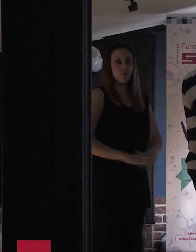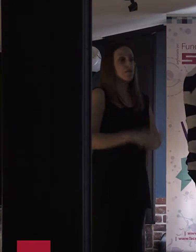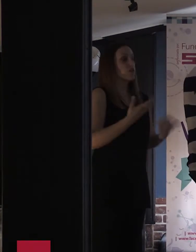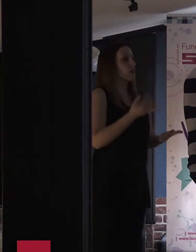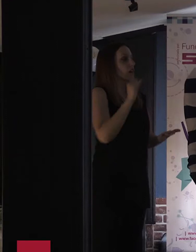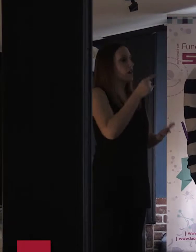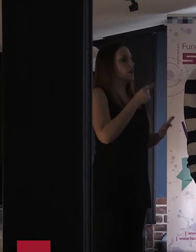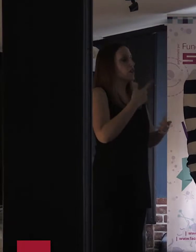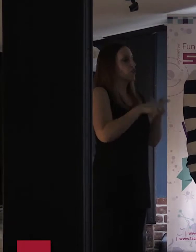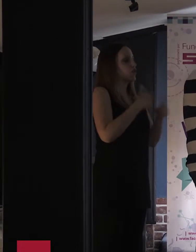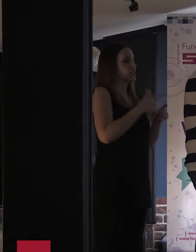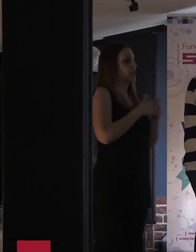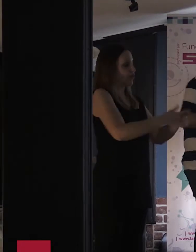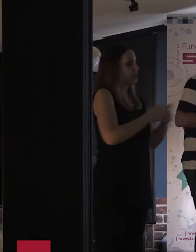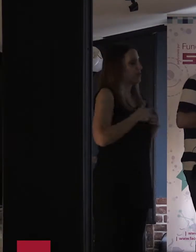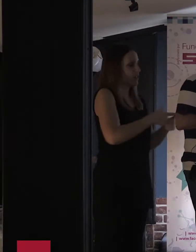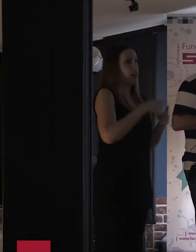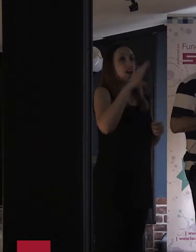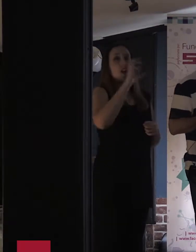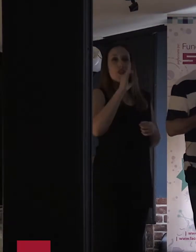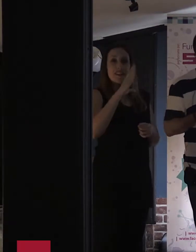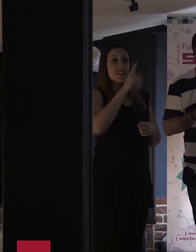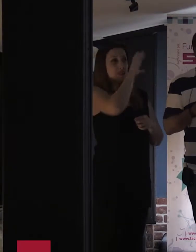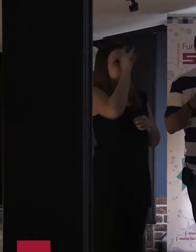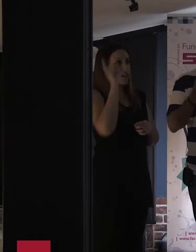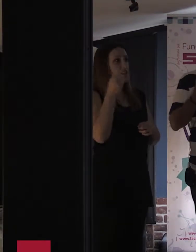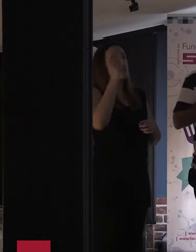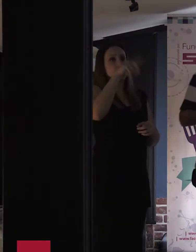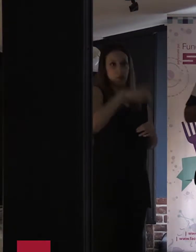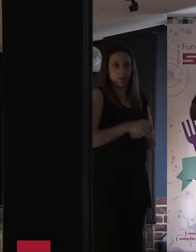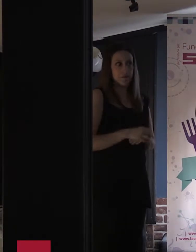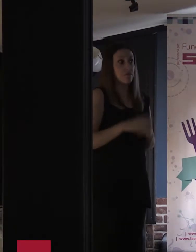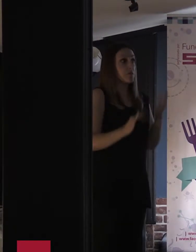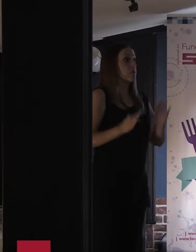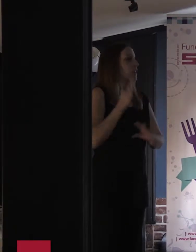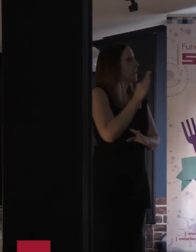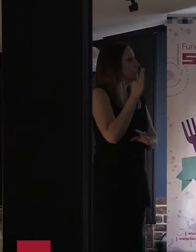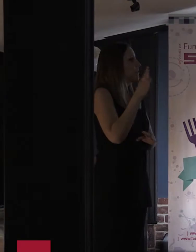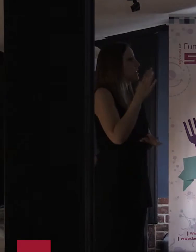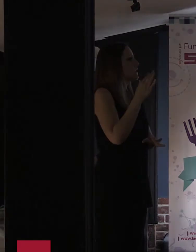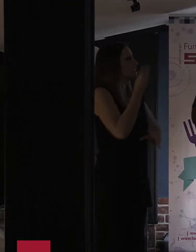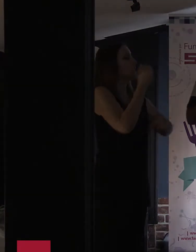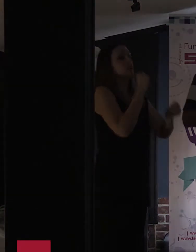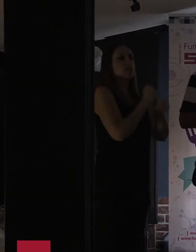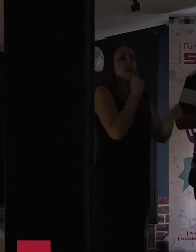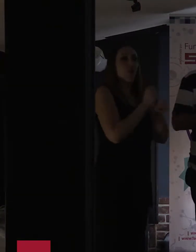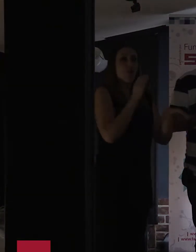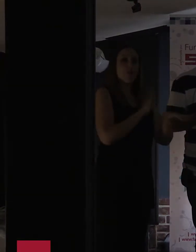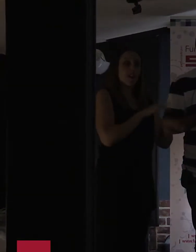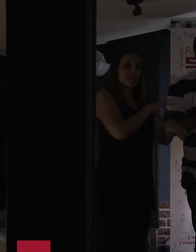biocompatibilidad. Falta el CSIC, Madrid, que también hace cosas de biocompatibilidad. Y además, hacen una labor fundamental de